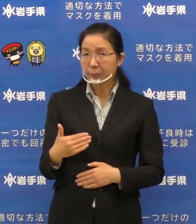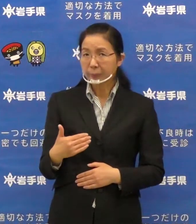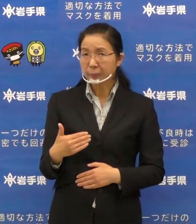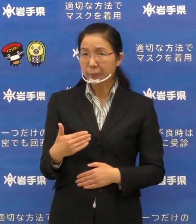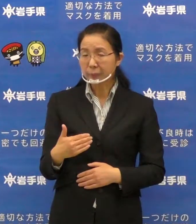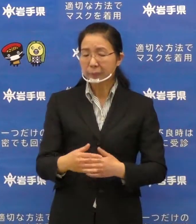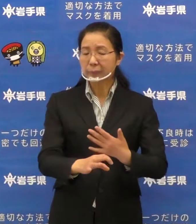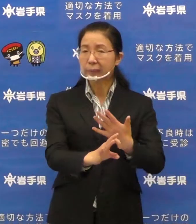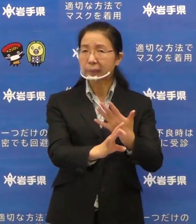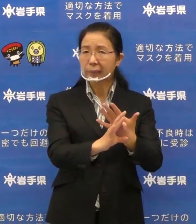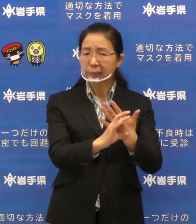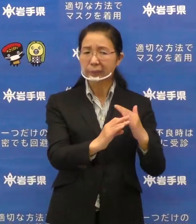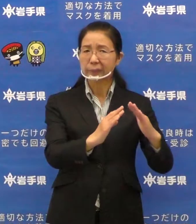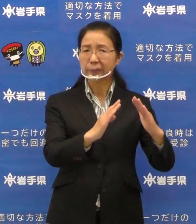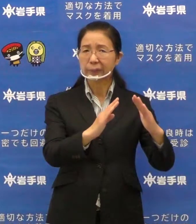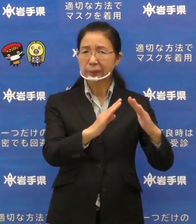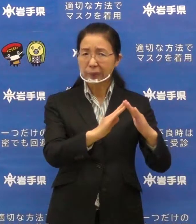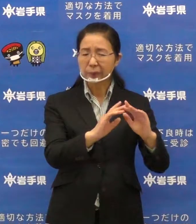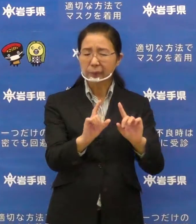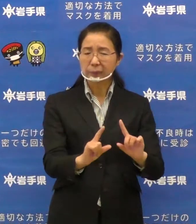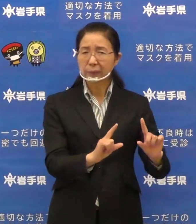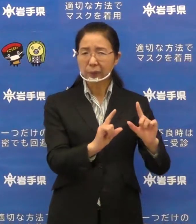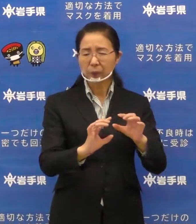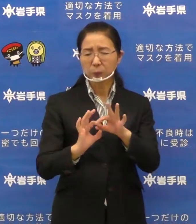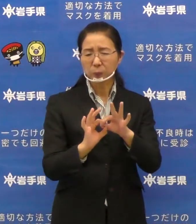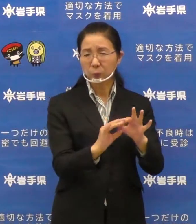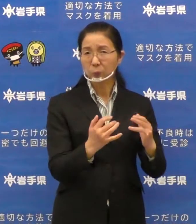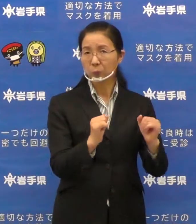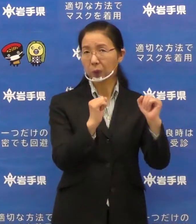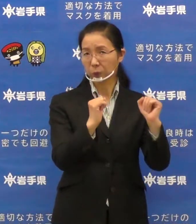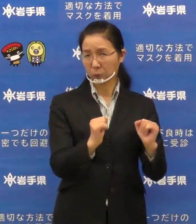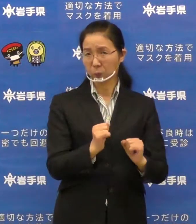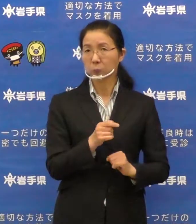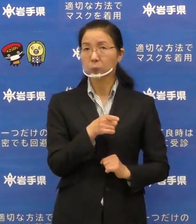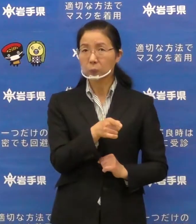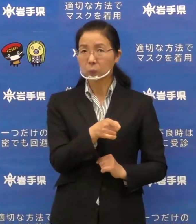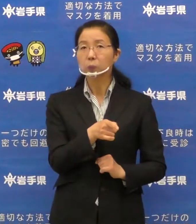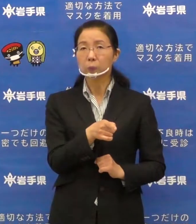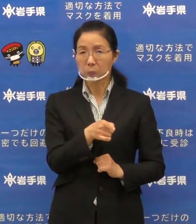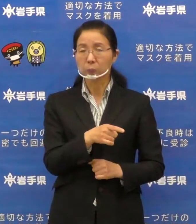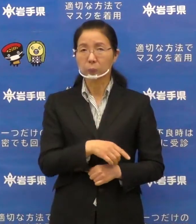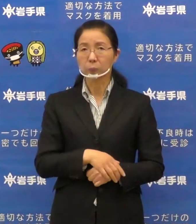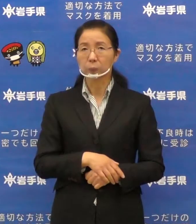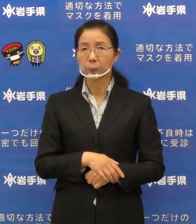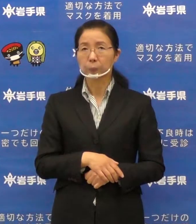仮の住まいに県内でも住んでいらっしゃる方いらっしゃいますし、